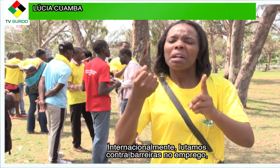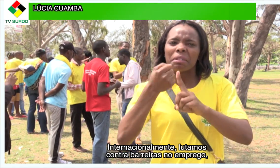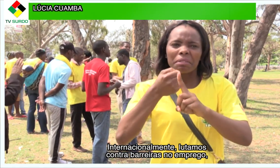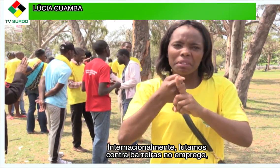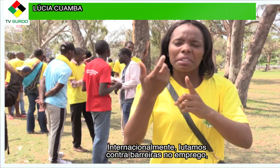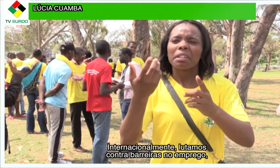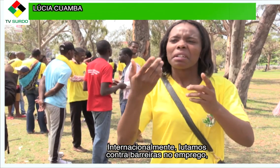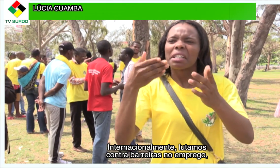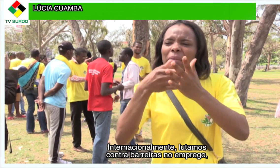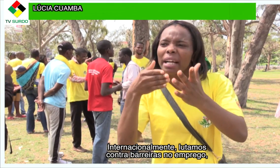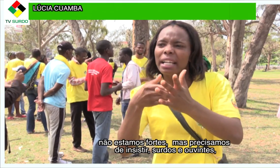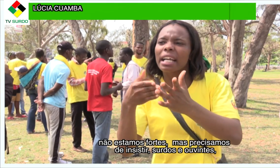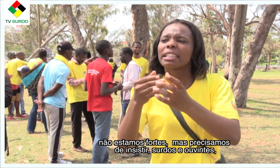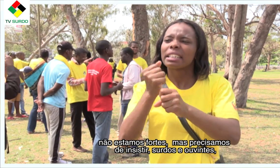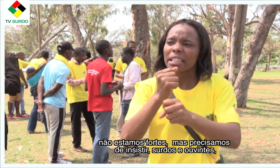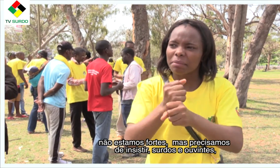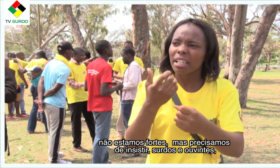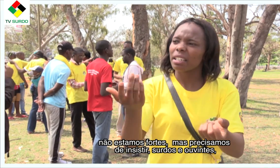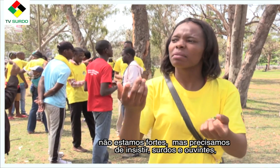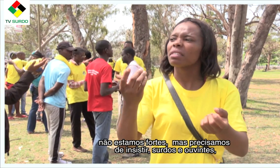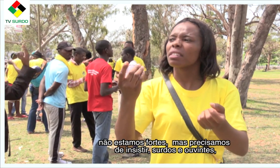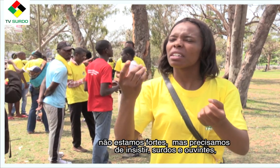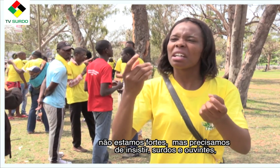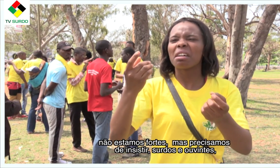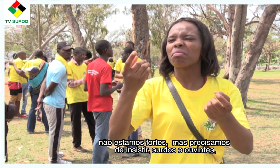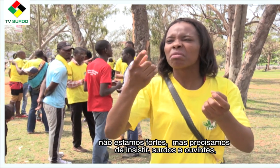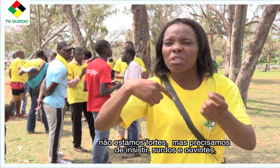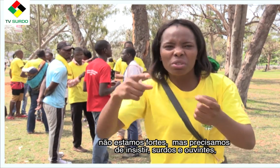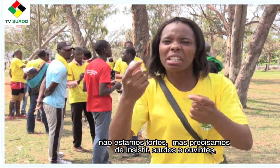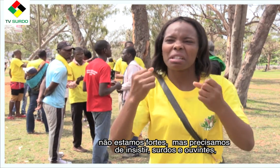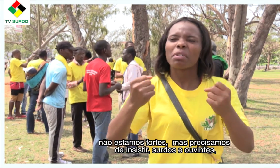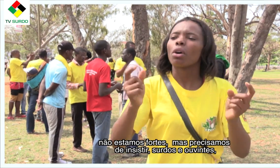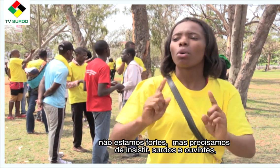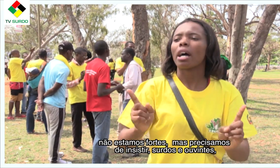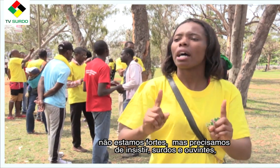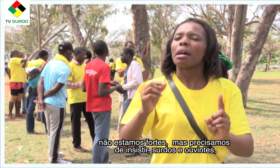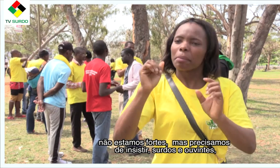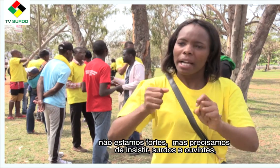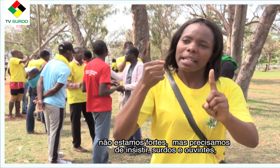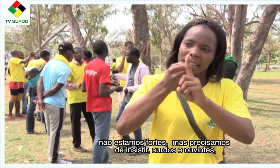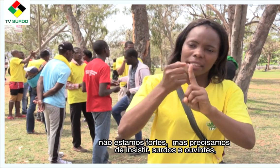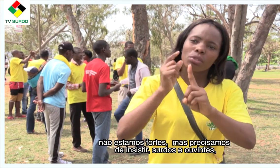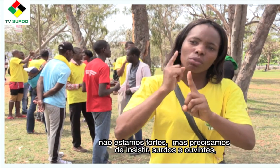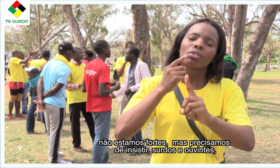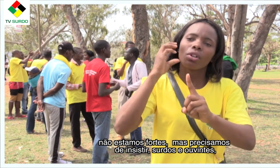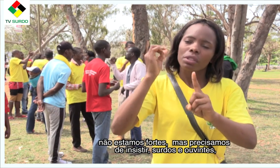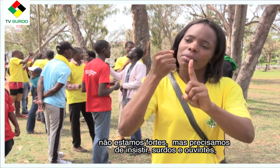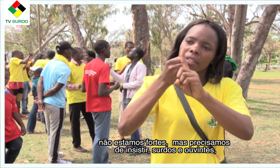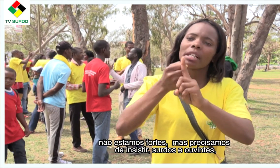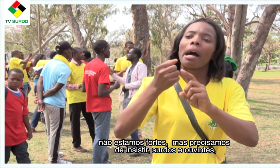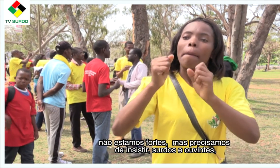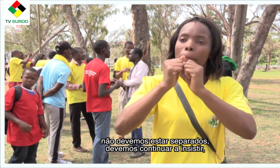Internacionalmente, lutamos contra as barreiras no emprego. Não estamos fortes, mas precisamos de insistir, surdos e